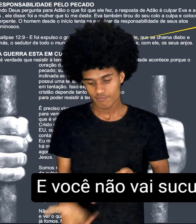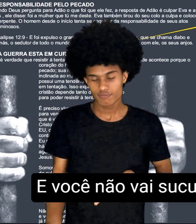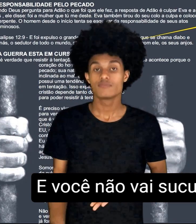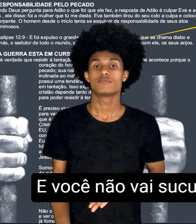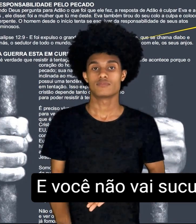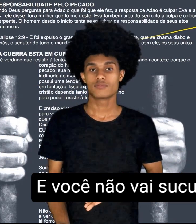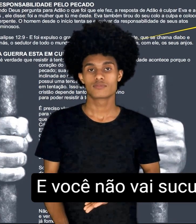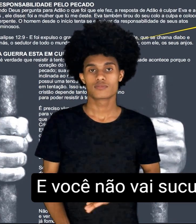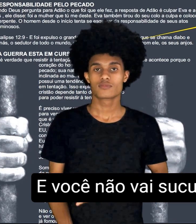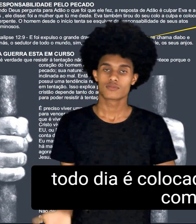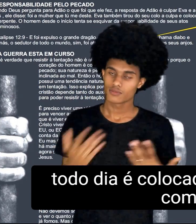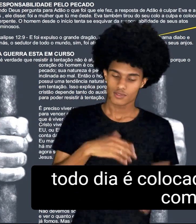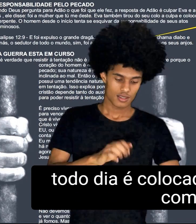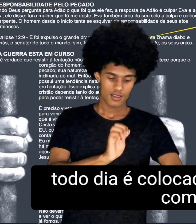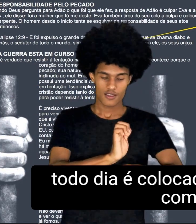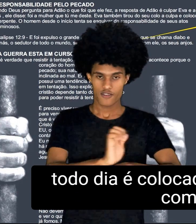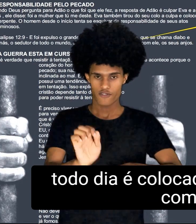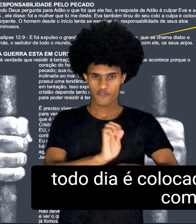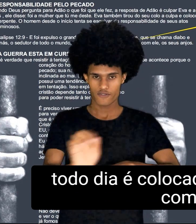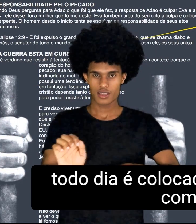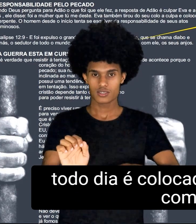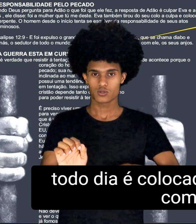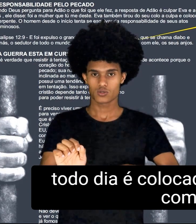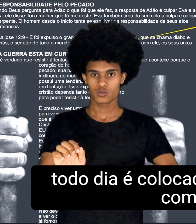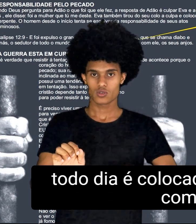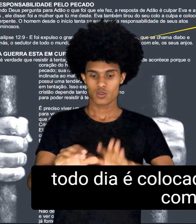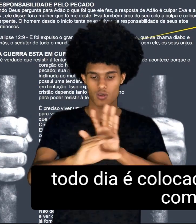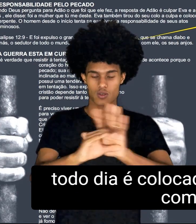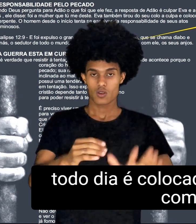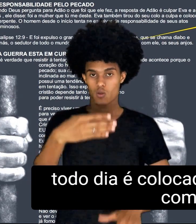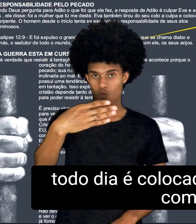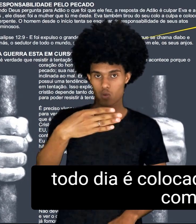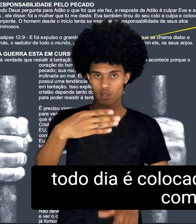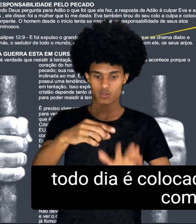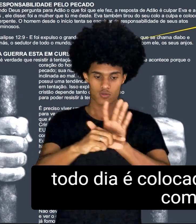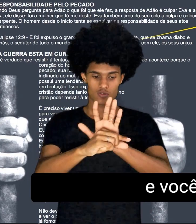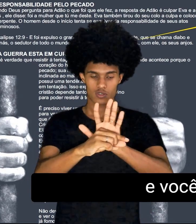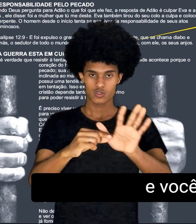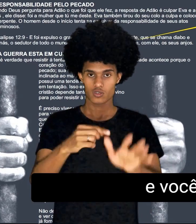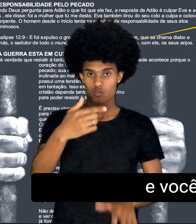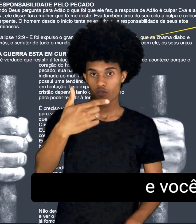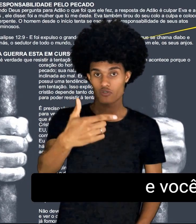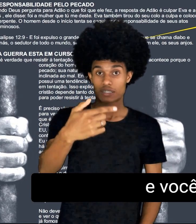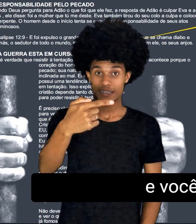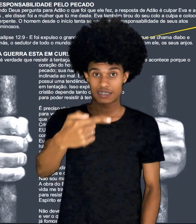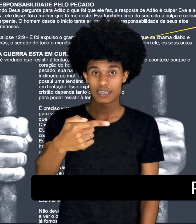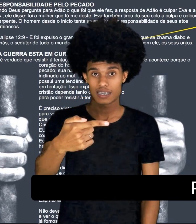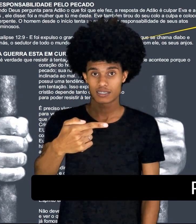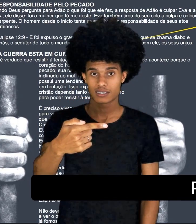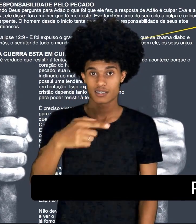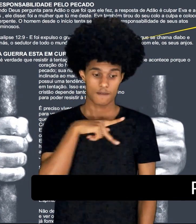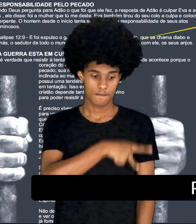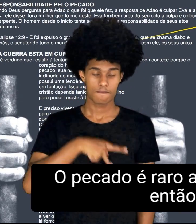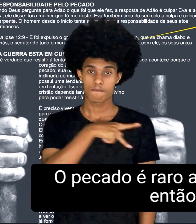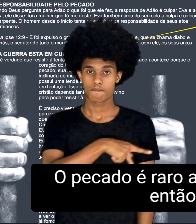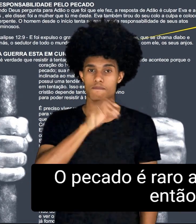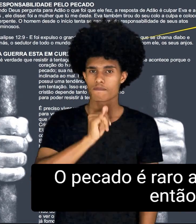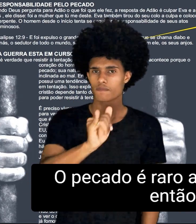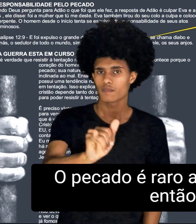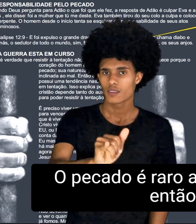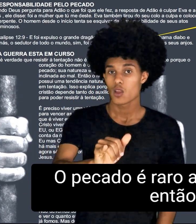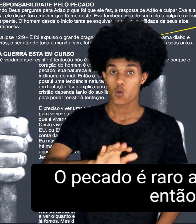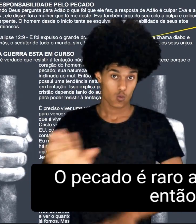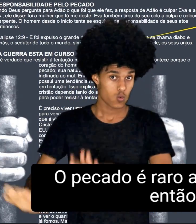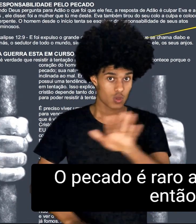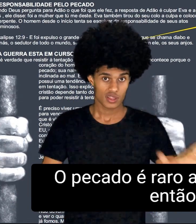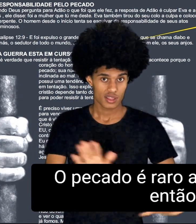às tentações. Pensa que todo dia é colocado uma árvore na sua frente com um fruto bonito e você precisa resistir. E por último, o pecado é